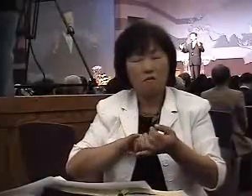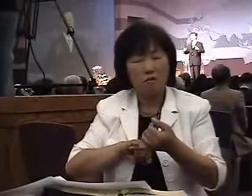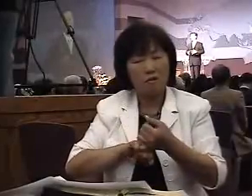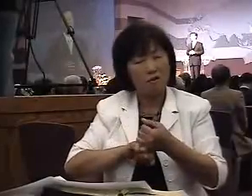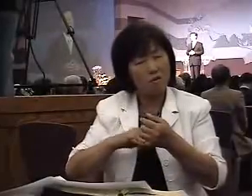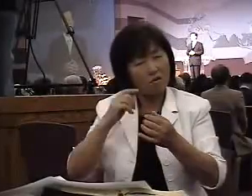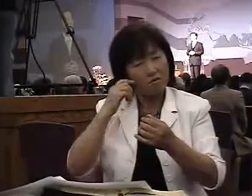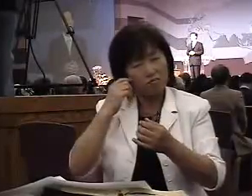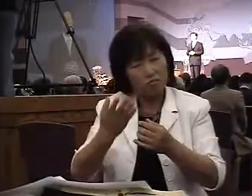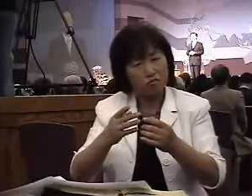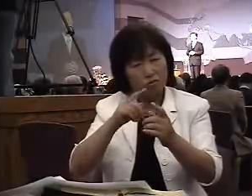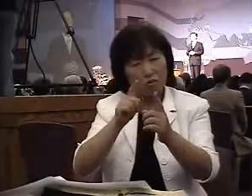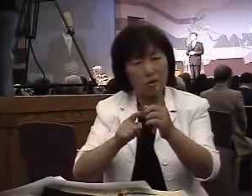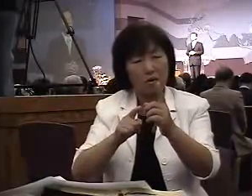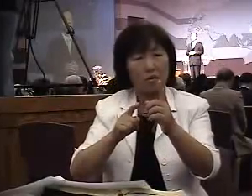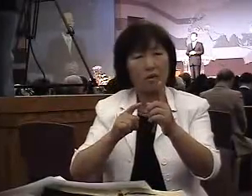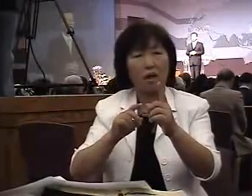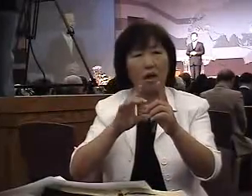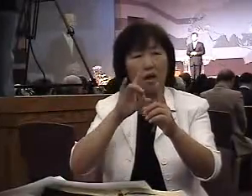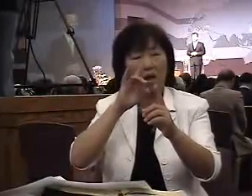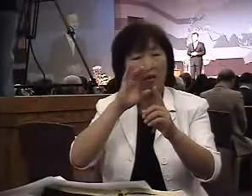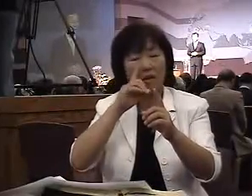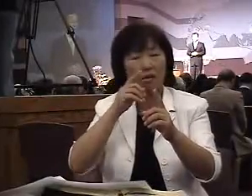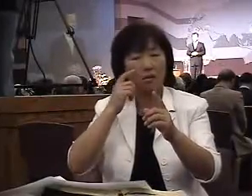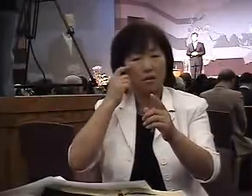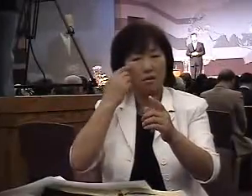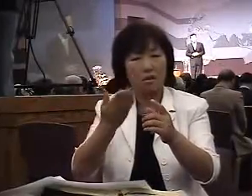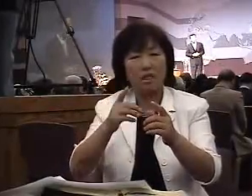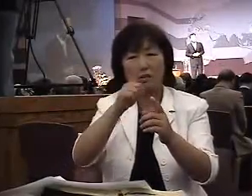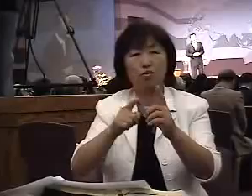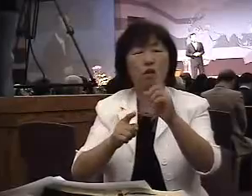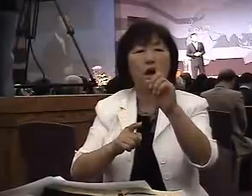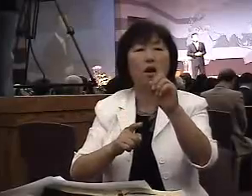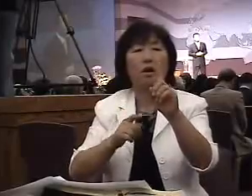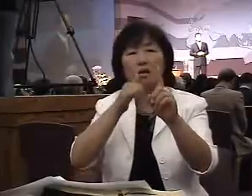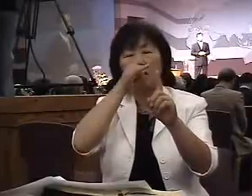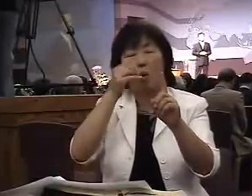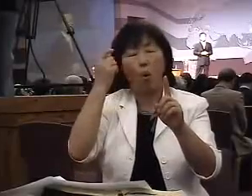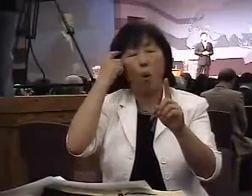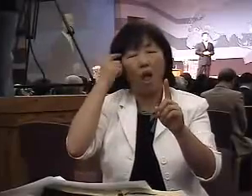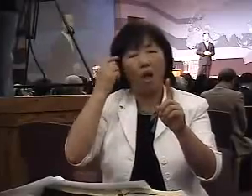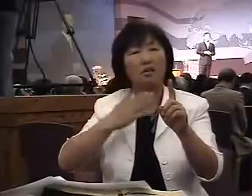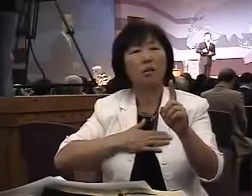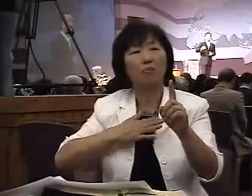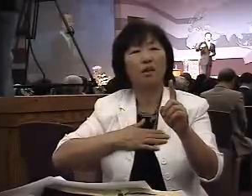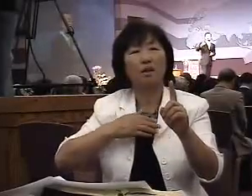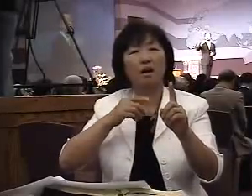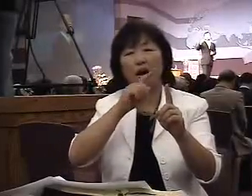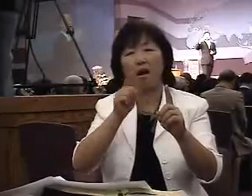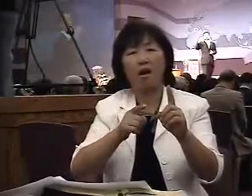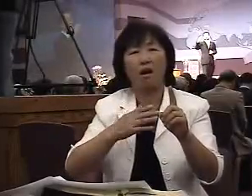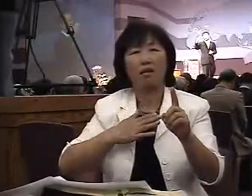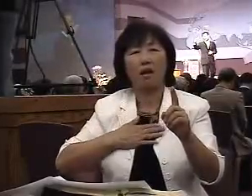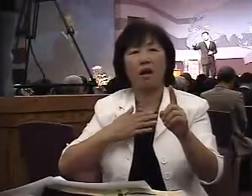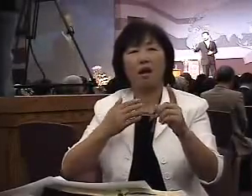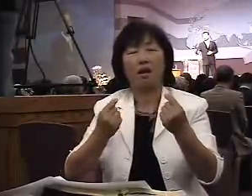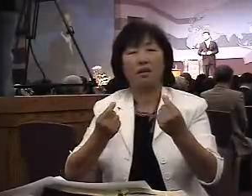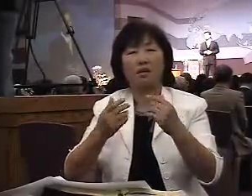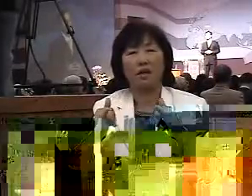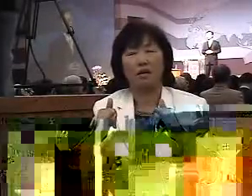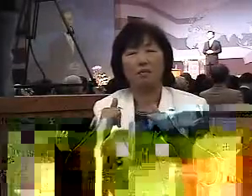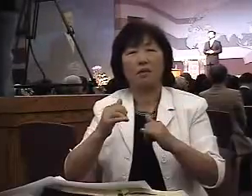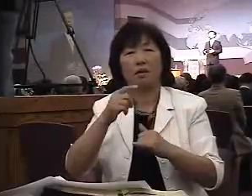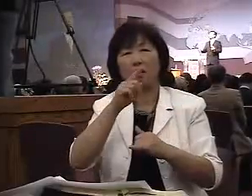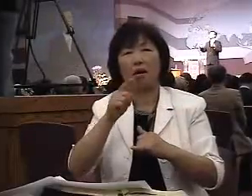묻지 않으면 안 되는 질문이 하나 있었습니다. 왜 접니까? 하나님, 왜 저 같은 사람이 가야